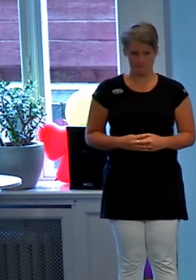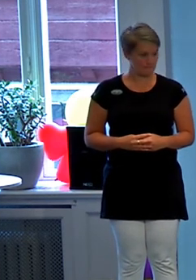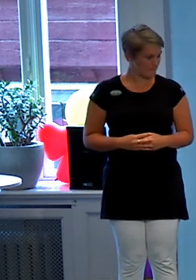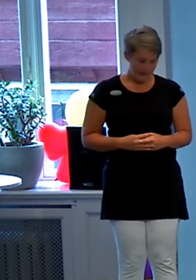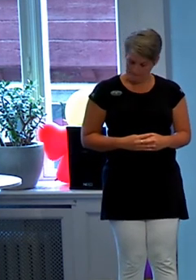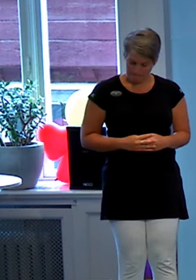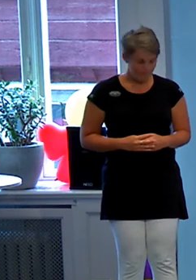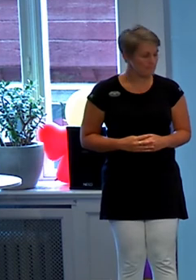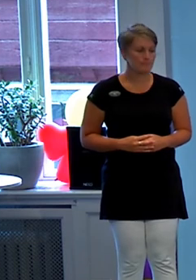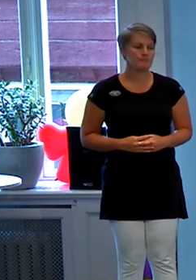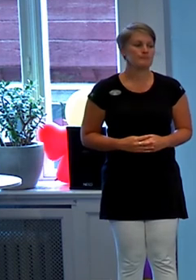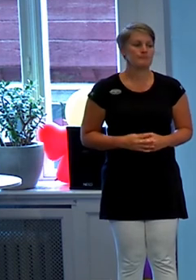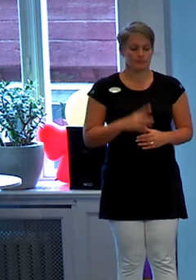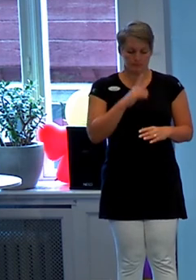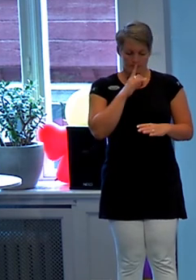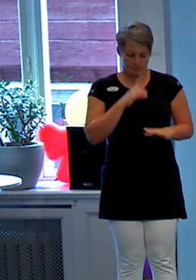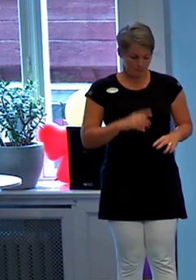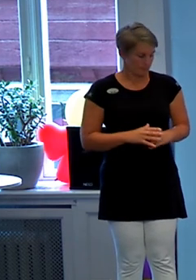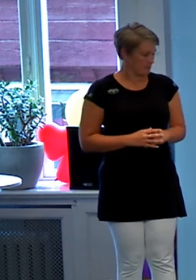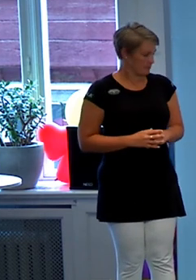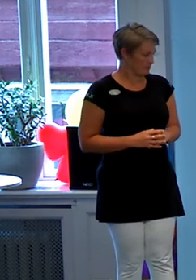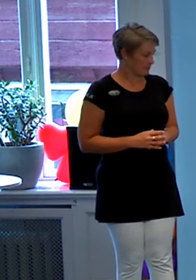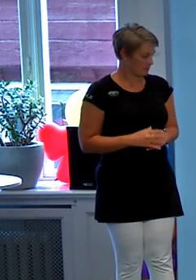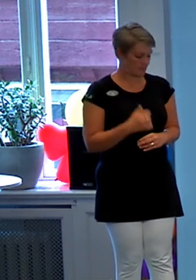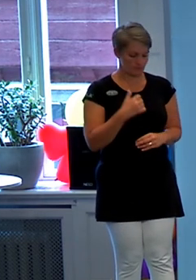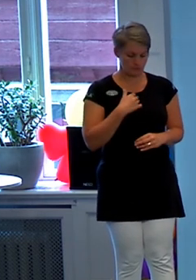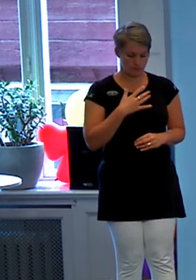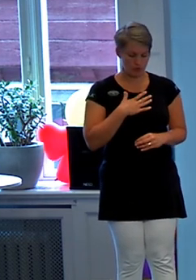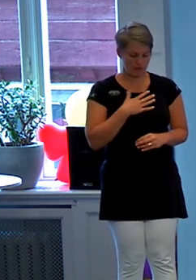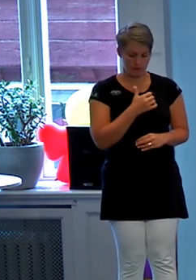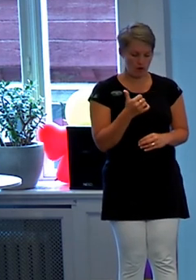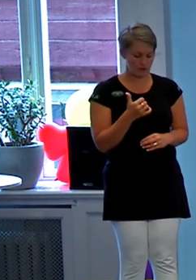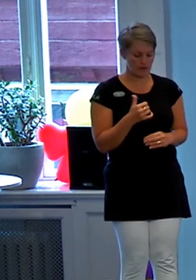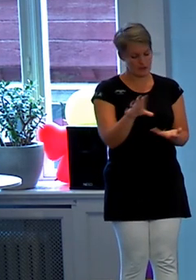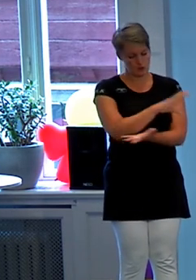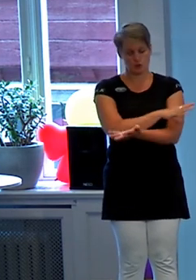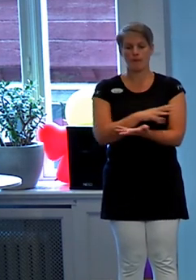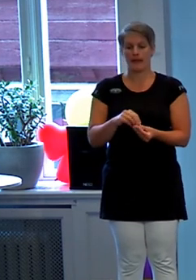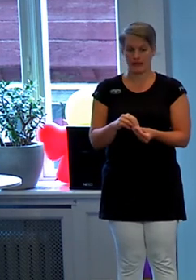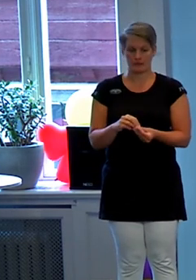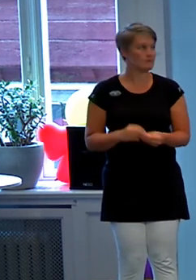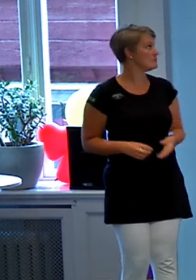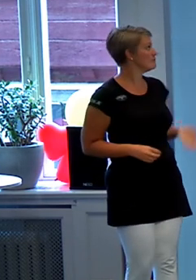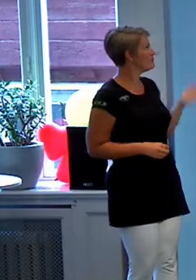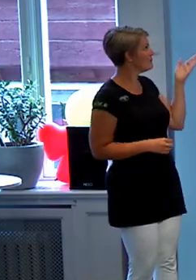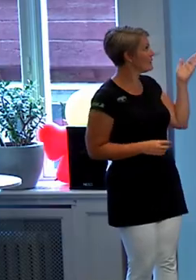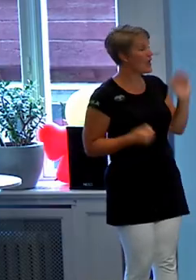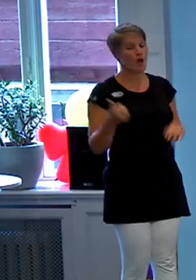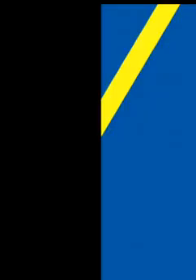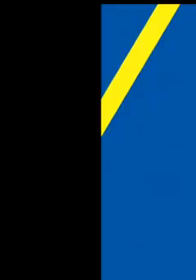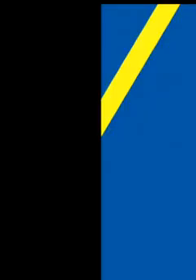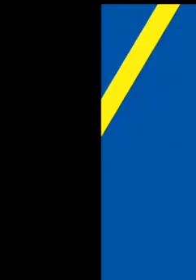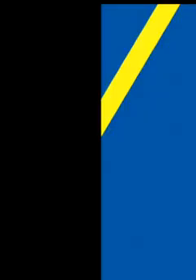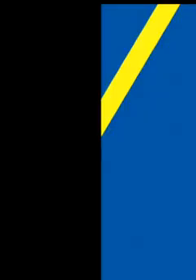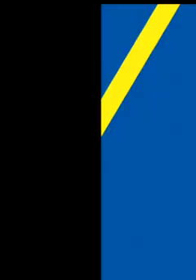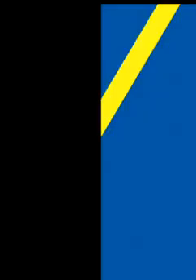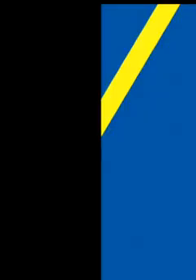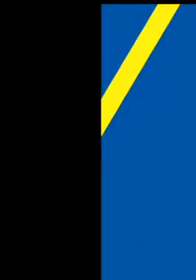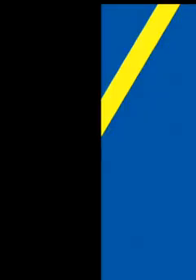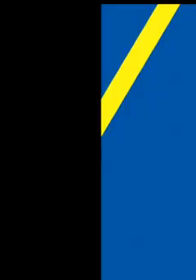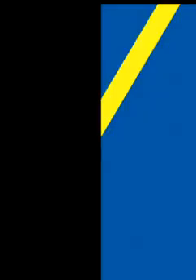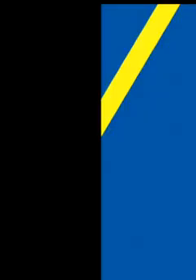Nej, i så fall så vill jag ju bara... Summera i då, för här står det, behöver Skåne ett eget